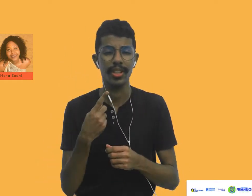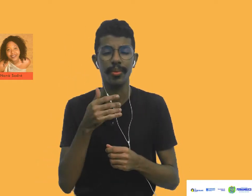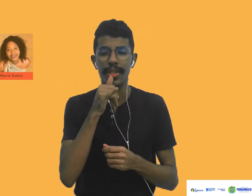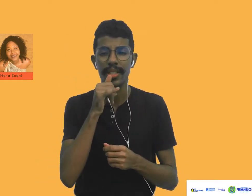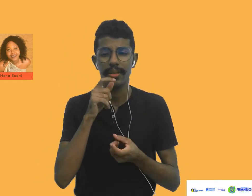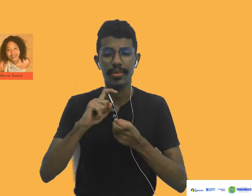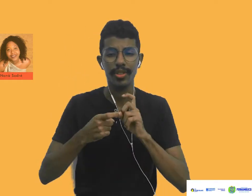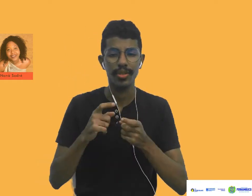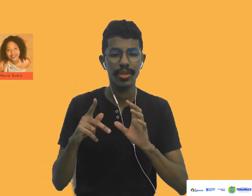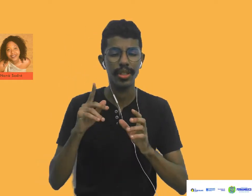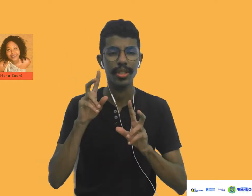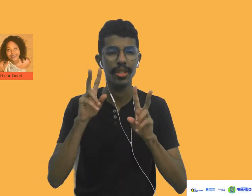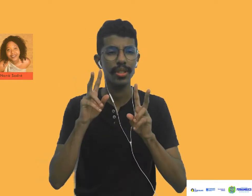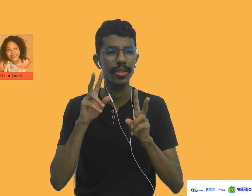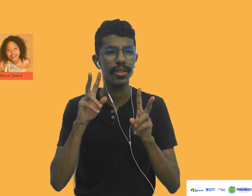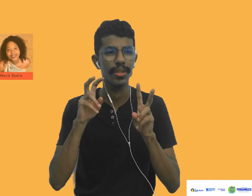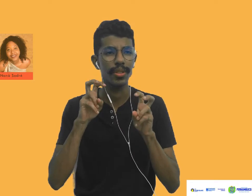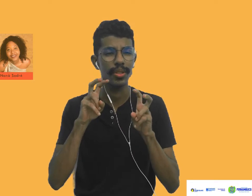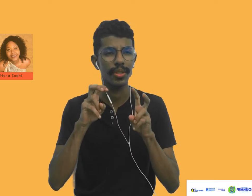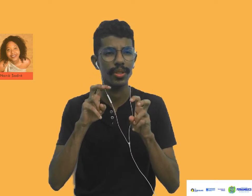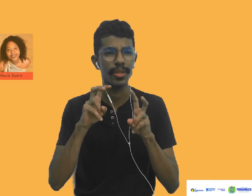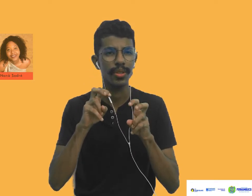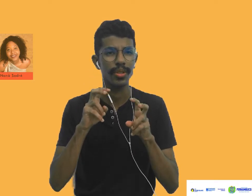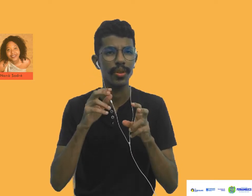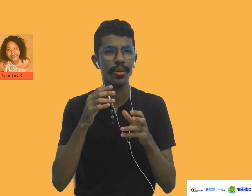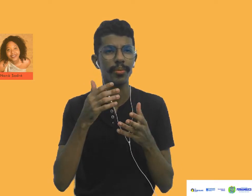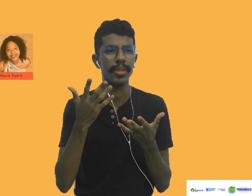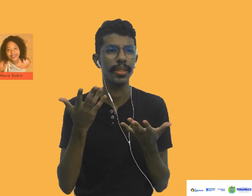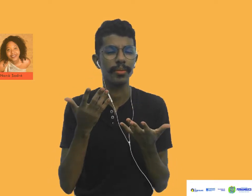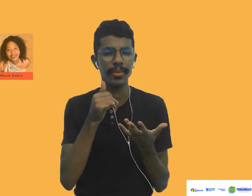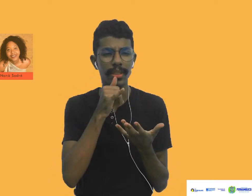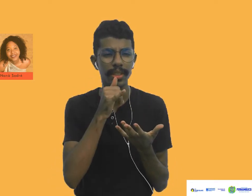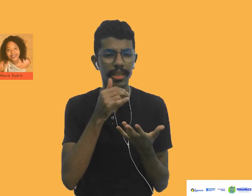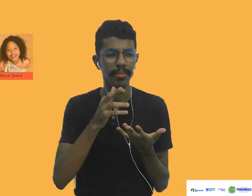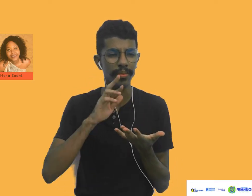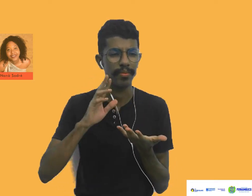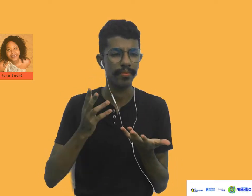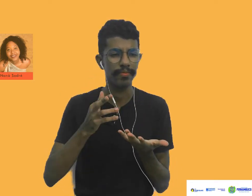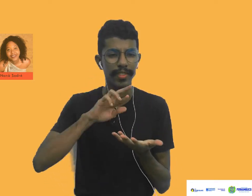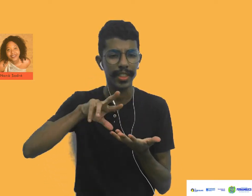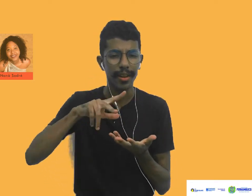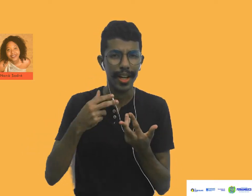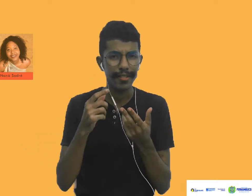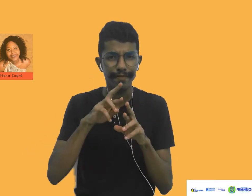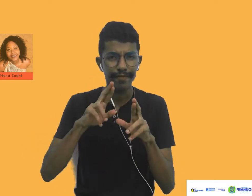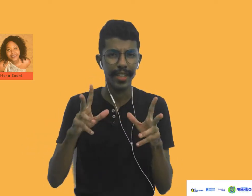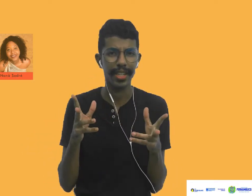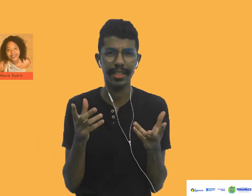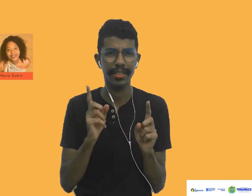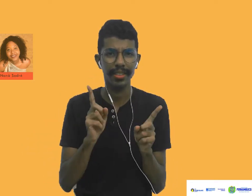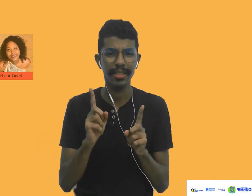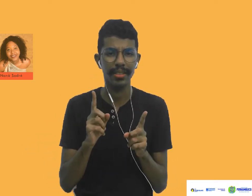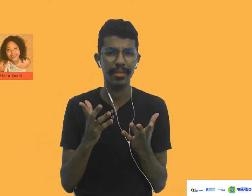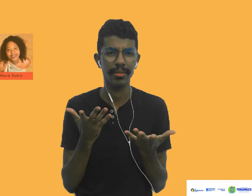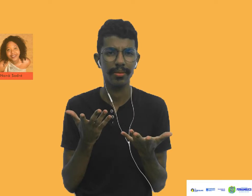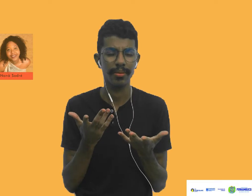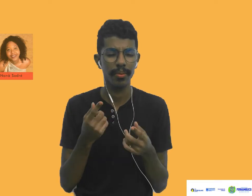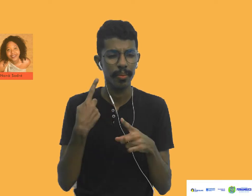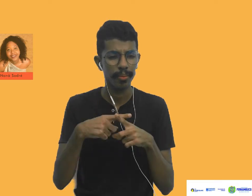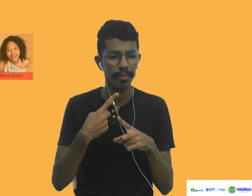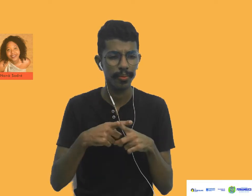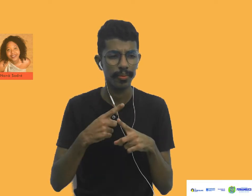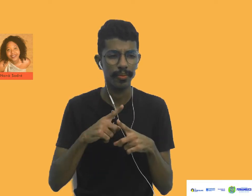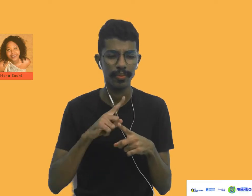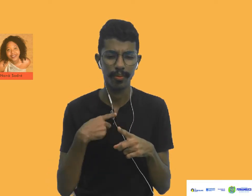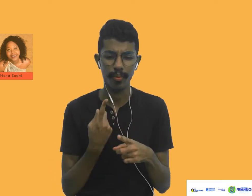fala de arte negra, também não é diferente, porque nós estamos